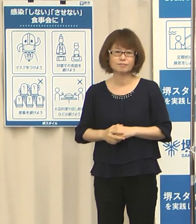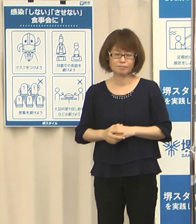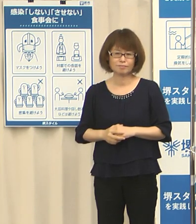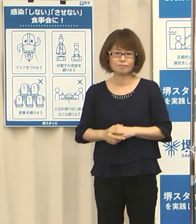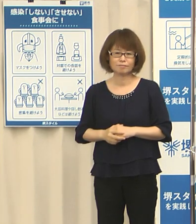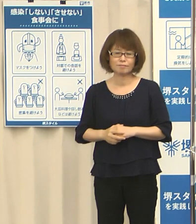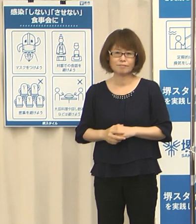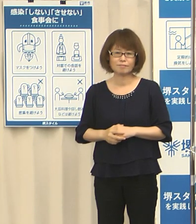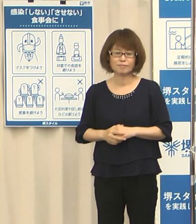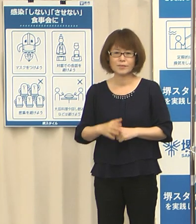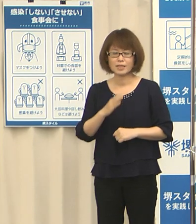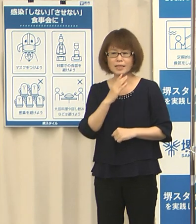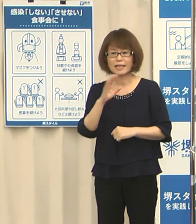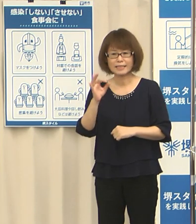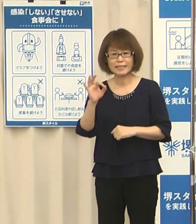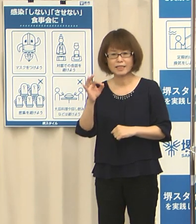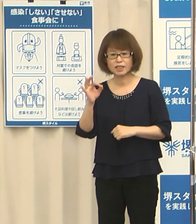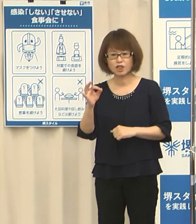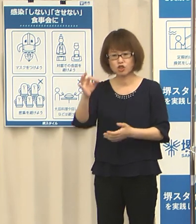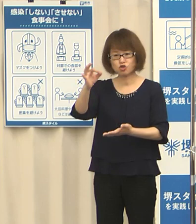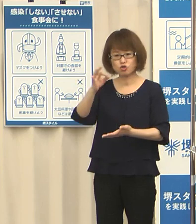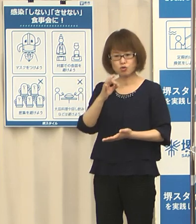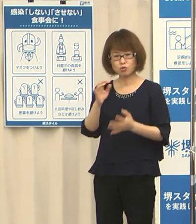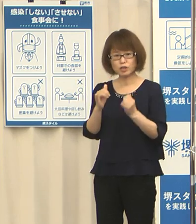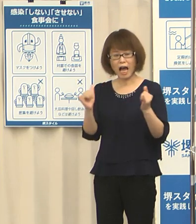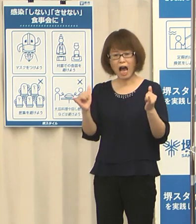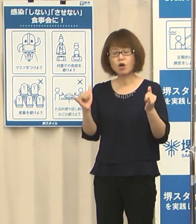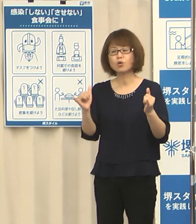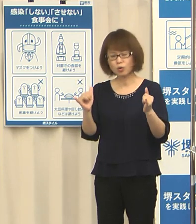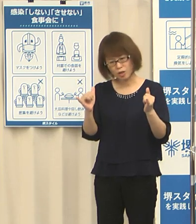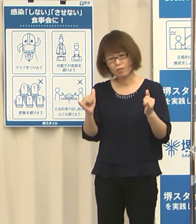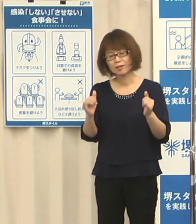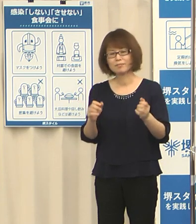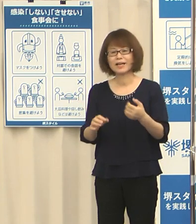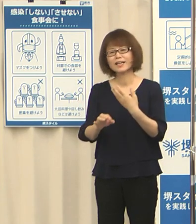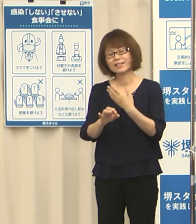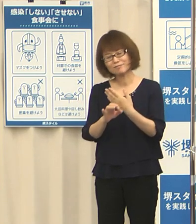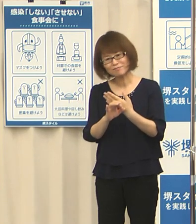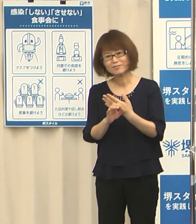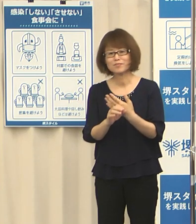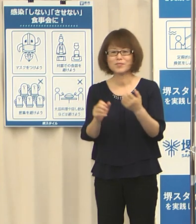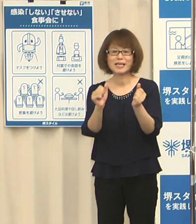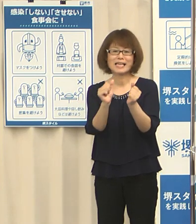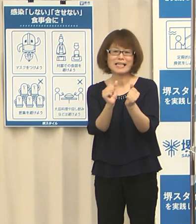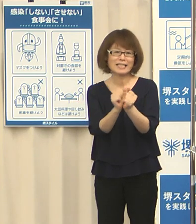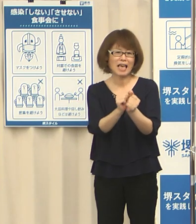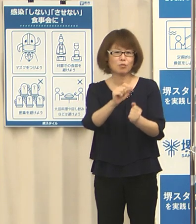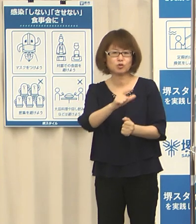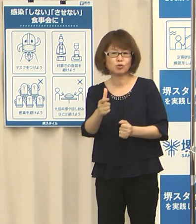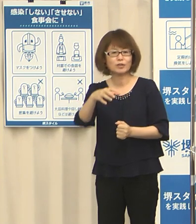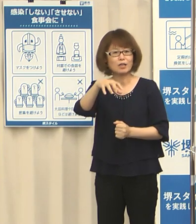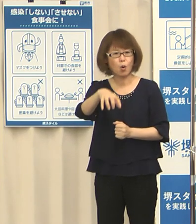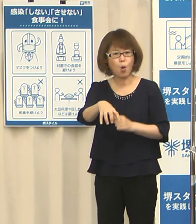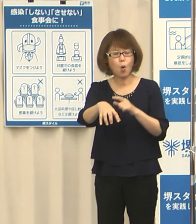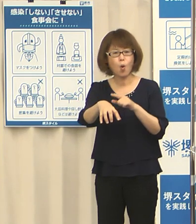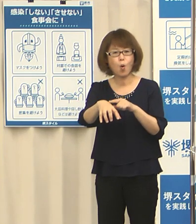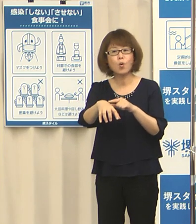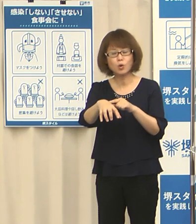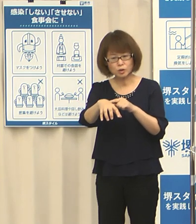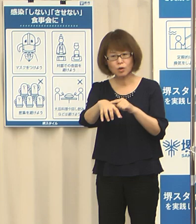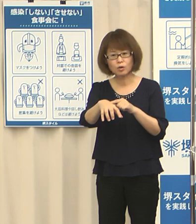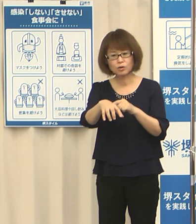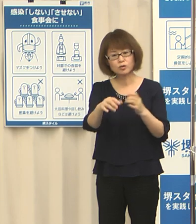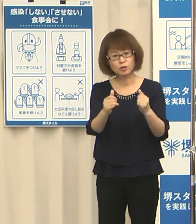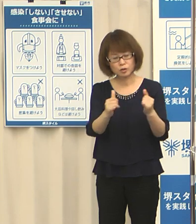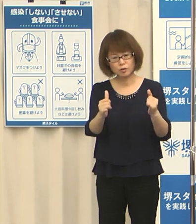現金給付者、こちらはですね、刑事施設、刑務所であったり拘置所に入っていらっしゃる方、そして今